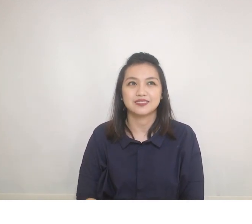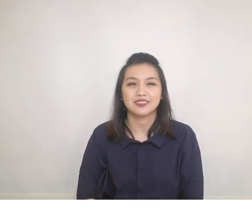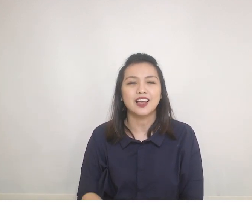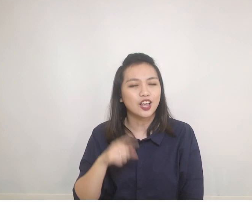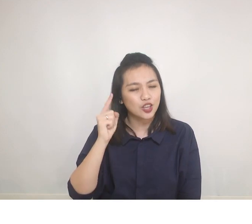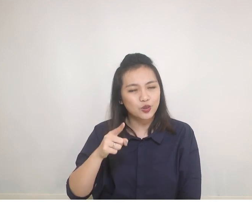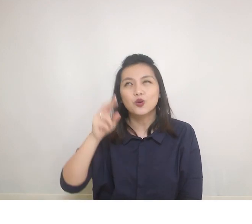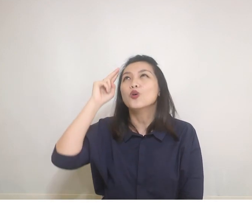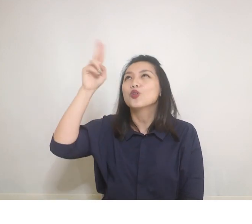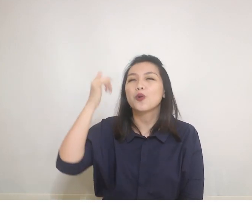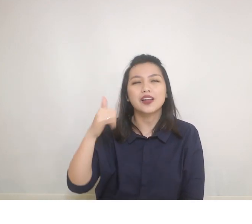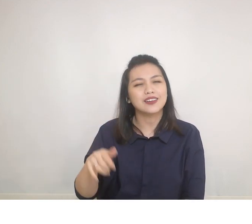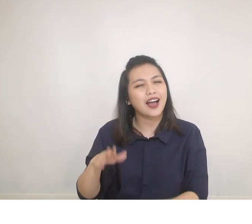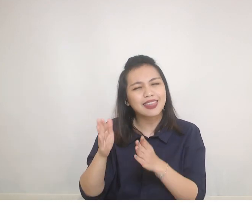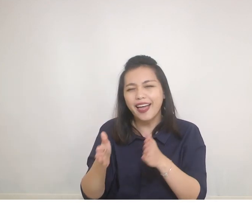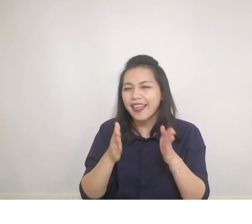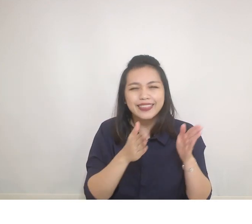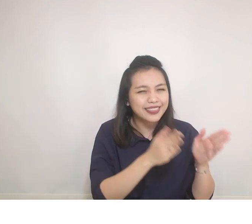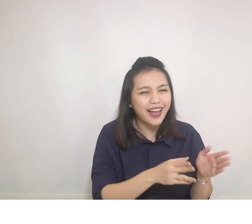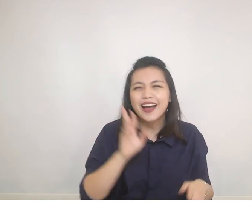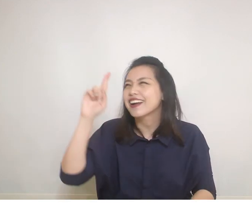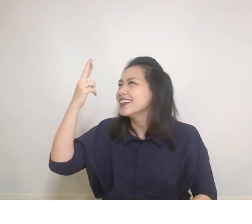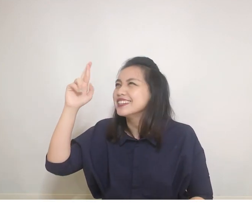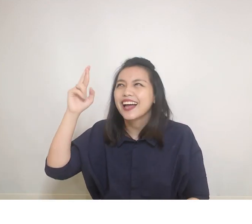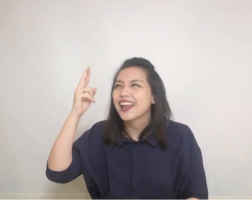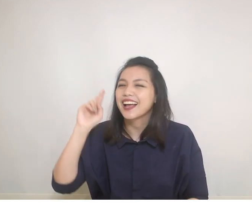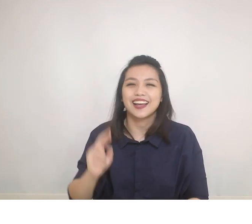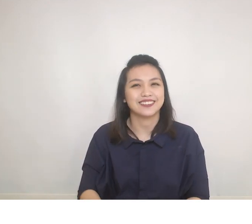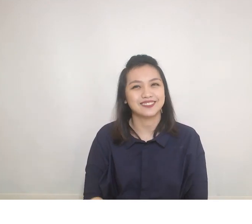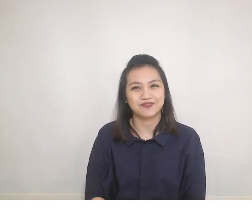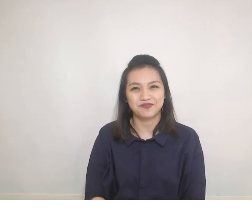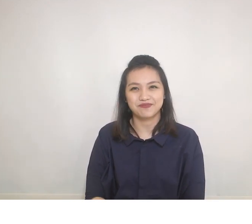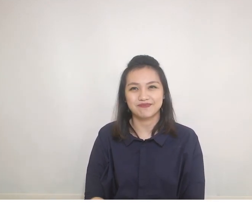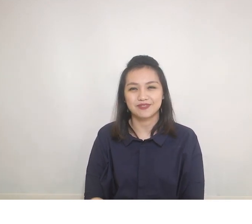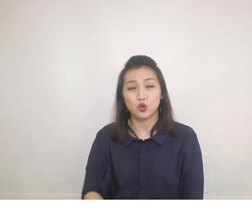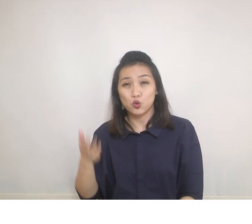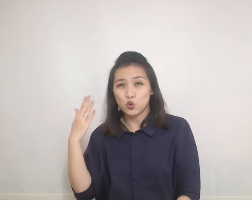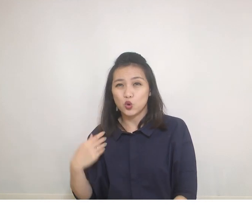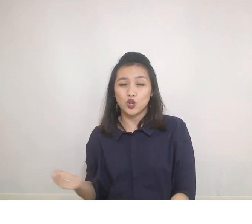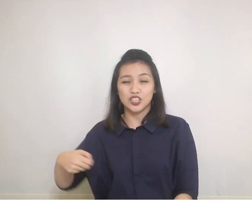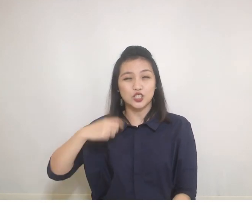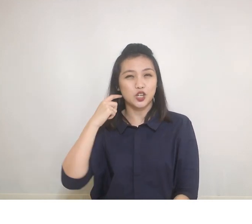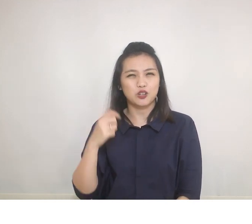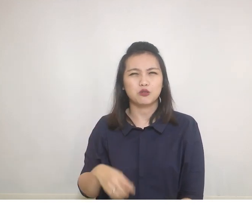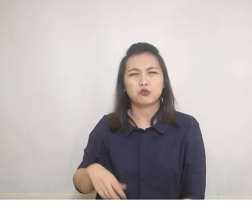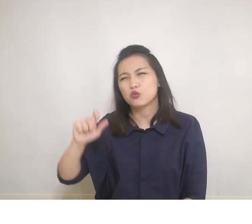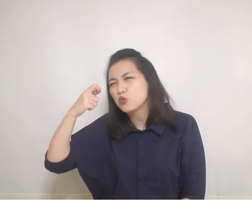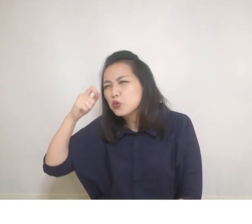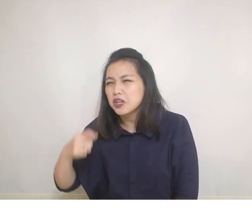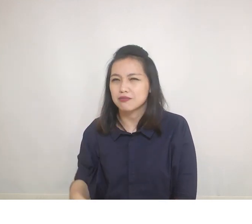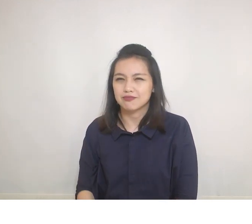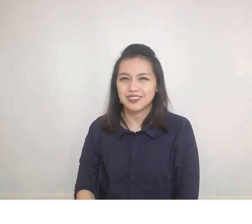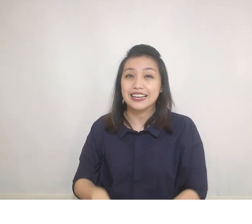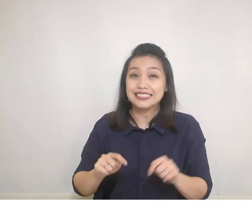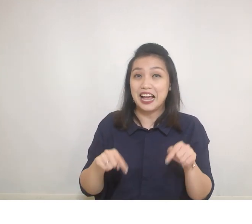kok ada komitmen untuk kepengen ikut MT, pengen melayani lebih lagi. Terus kalau di bulan keluarga lebih, ya